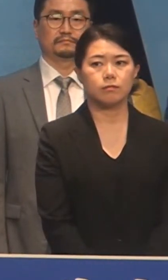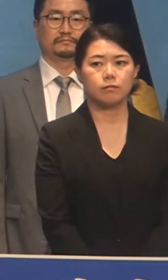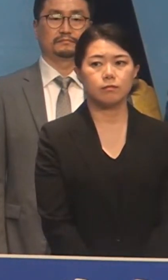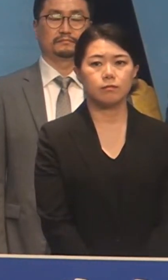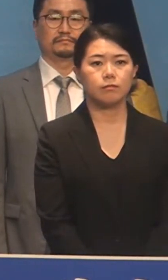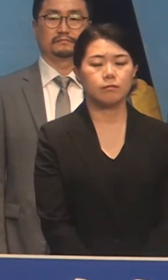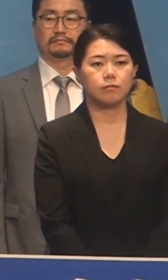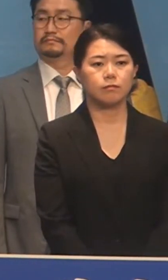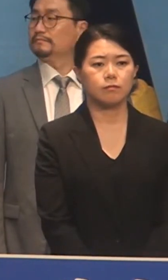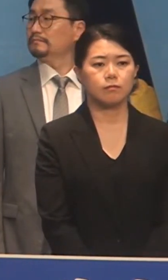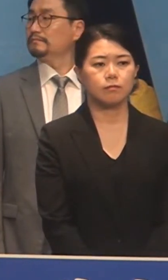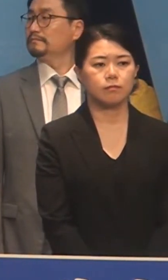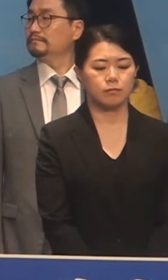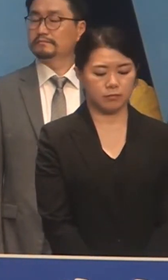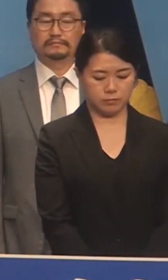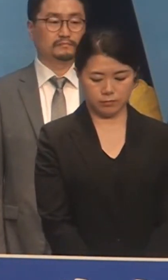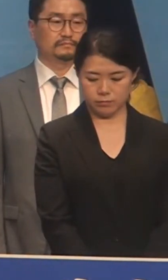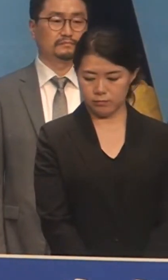네, 그러면